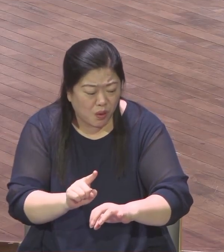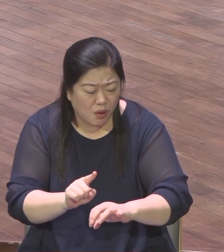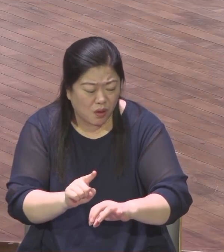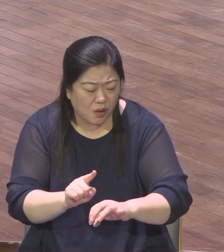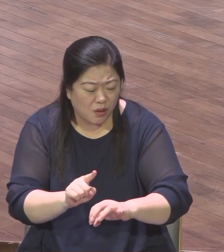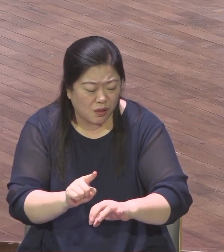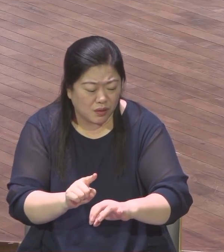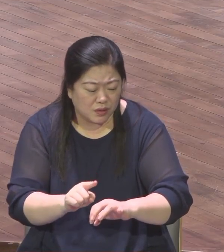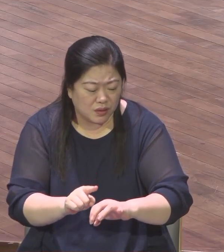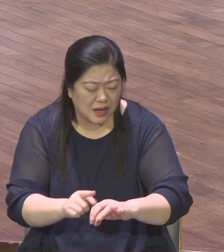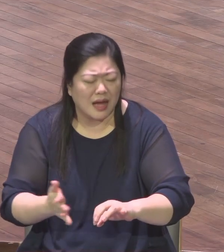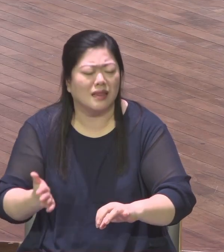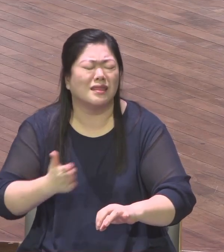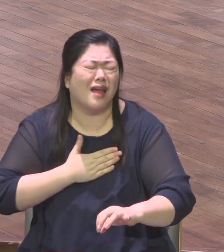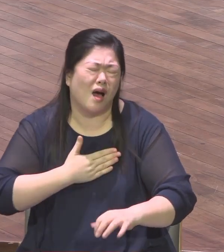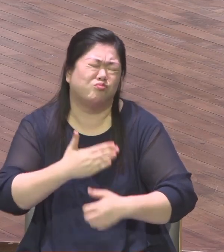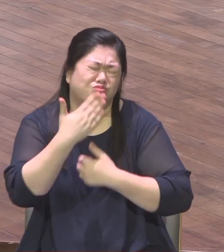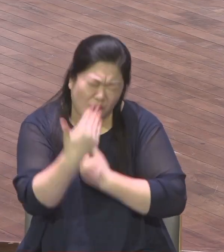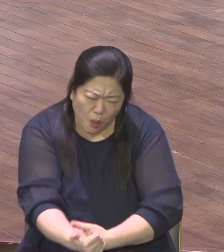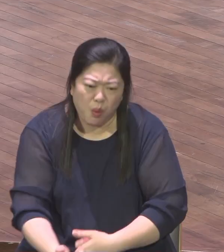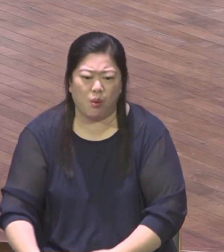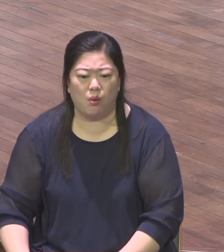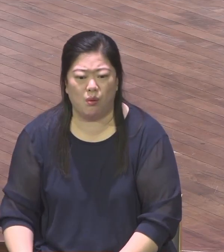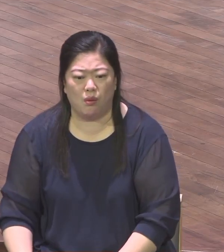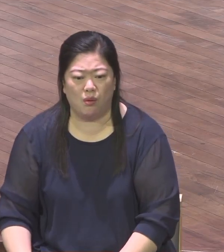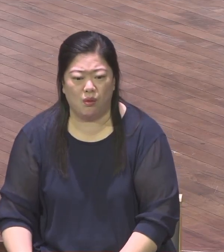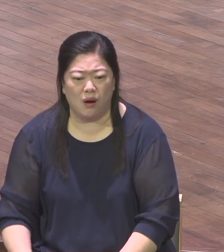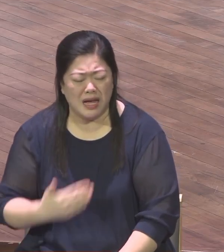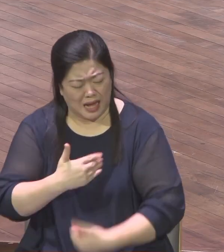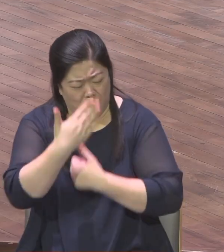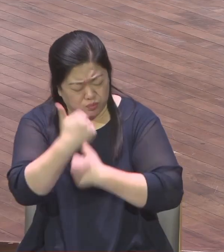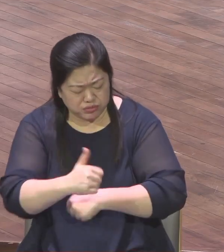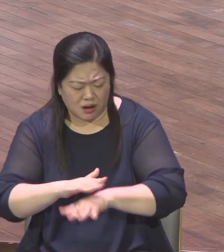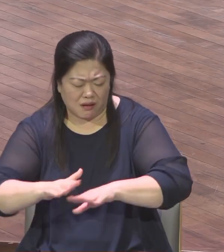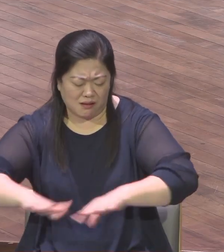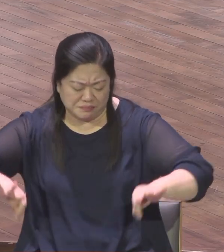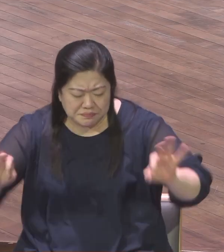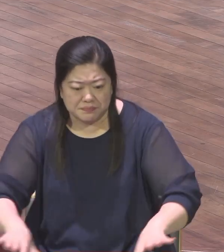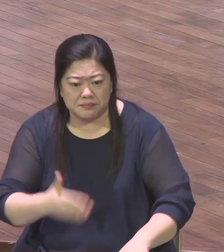바로 공장장을 부르는 것이다.